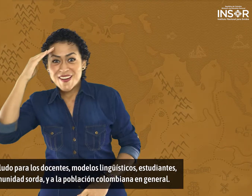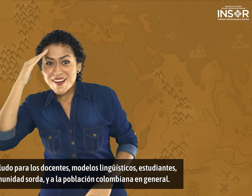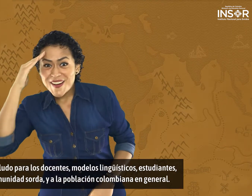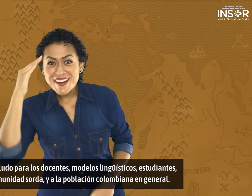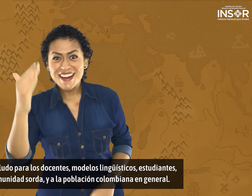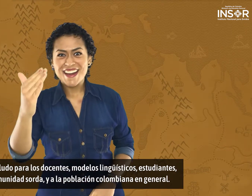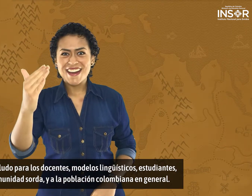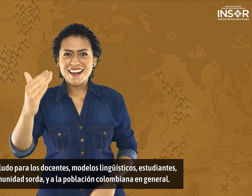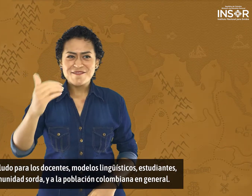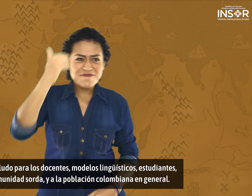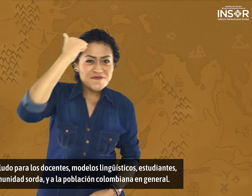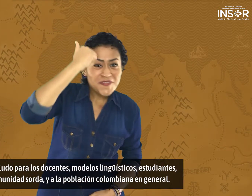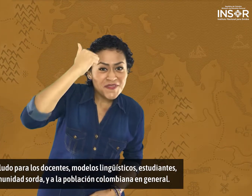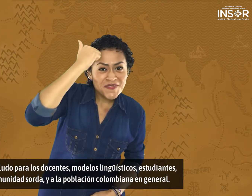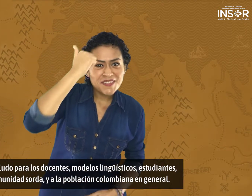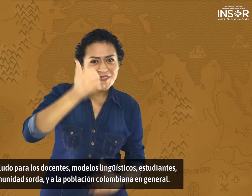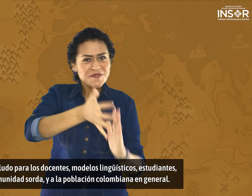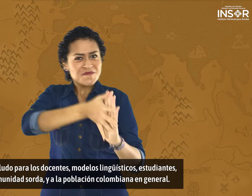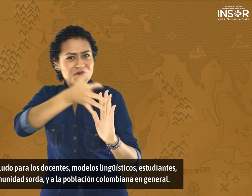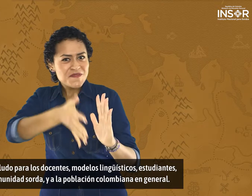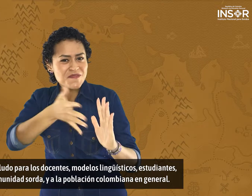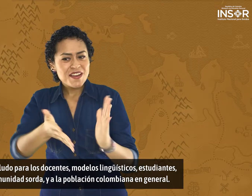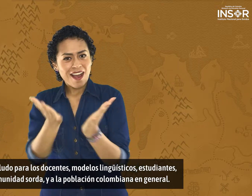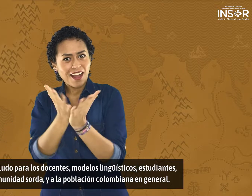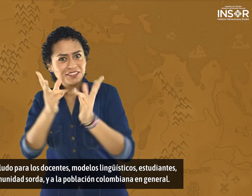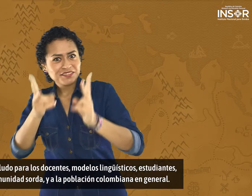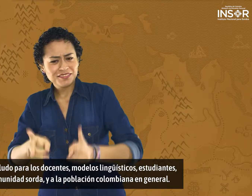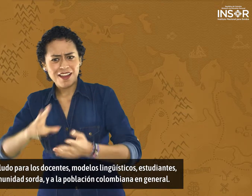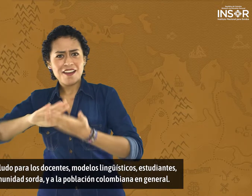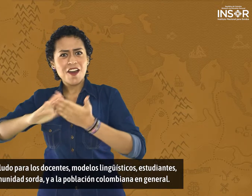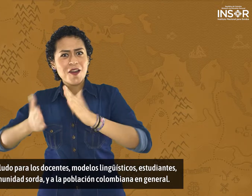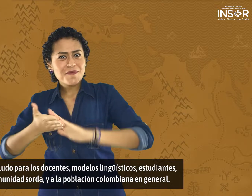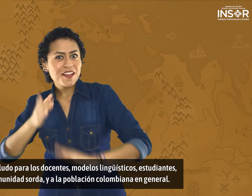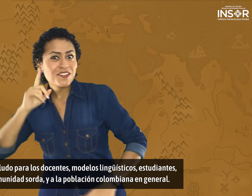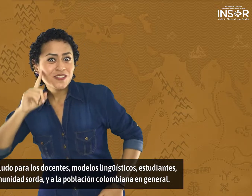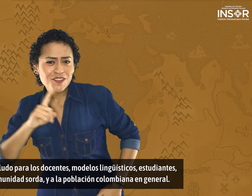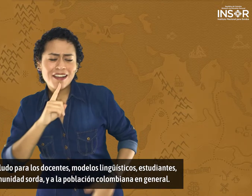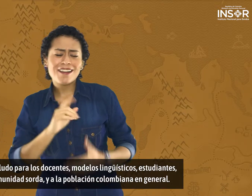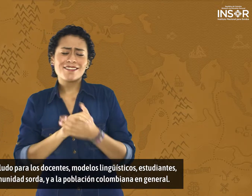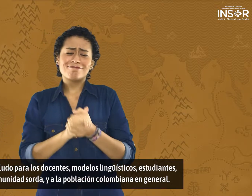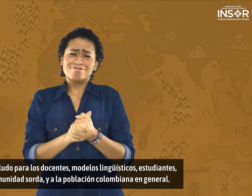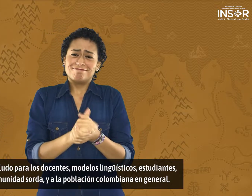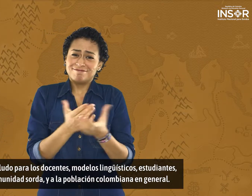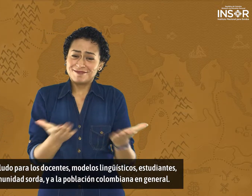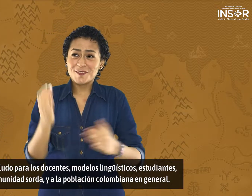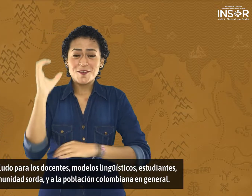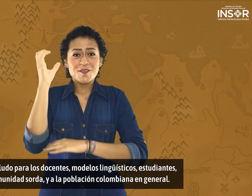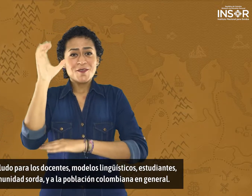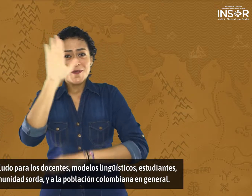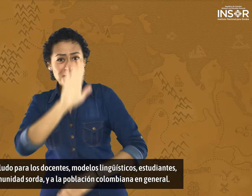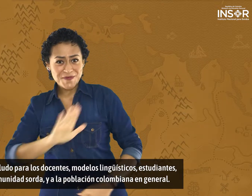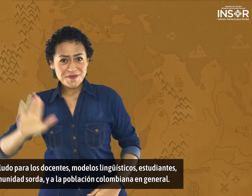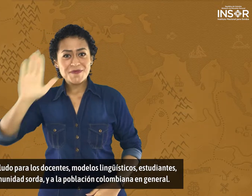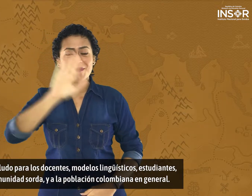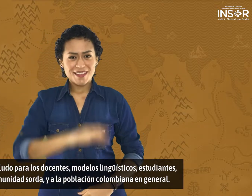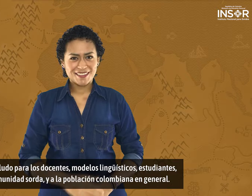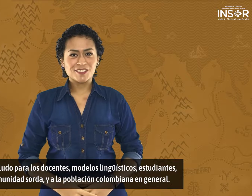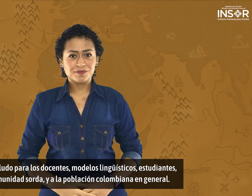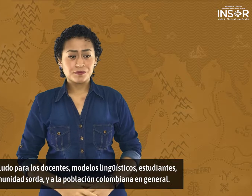un saludo para los docentes, modelos lingüísticos, estudiantes, comunidad sorda y a la población colombiana en general.